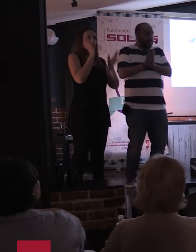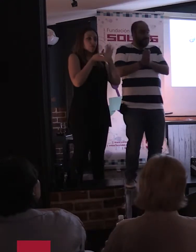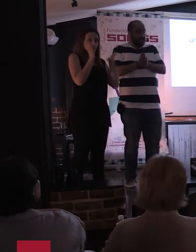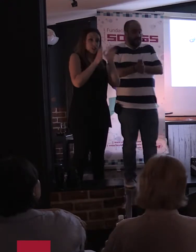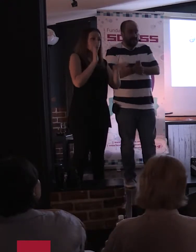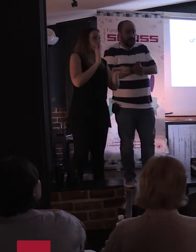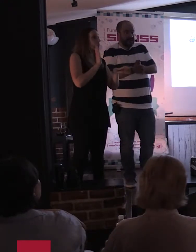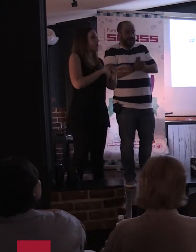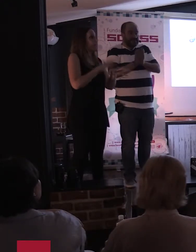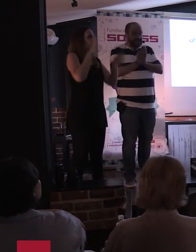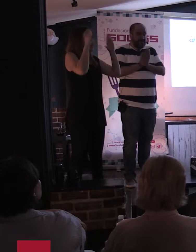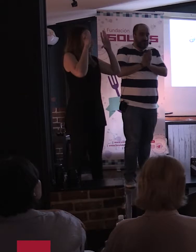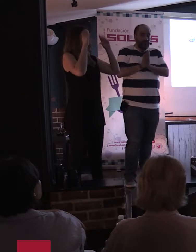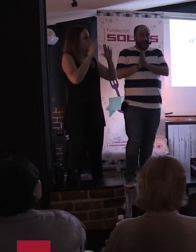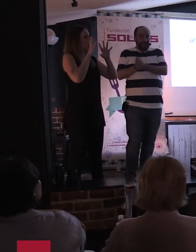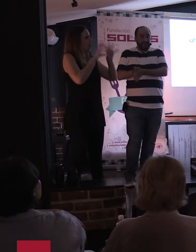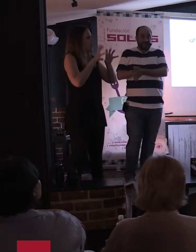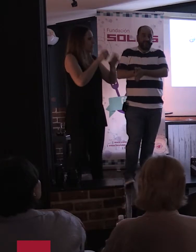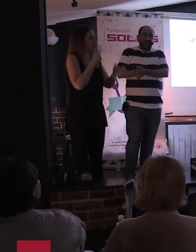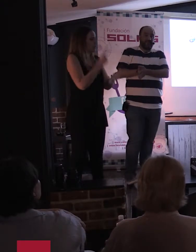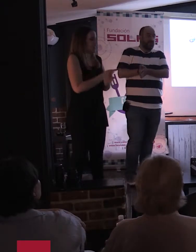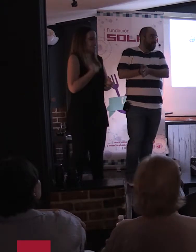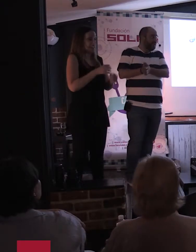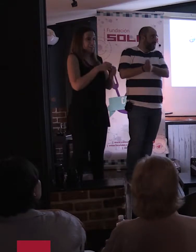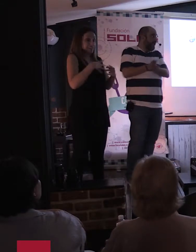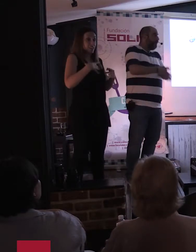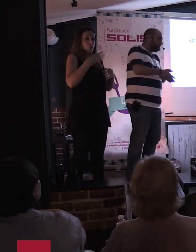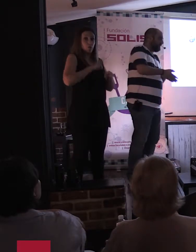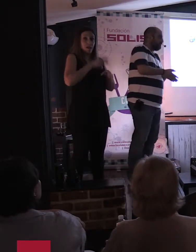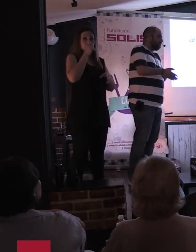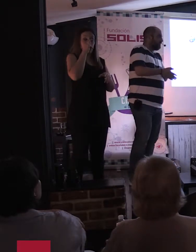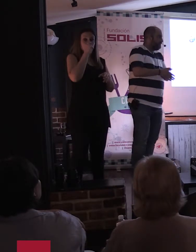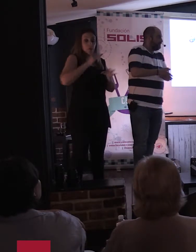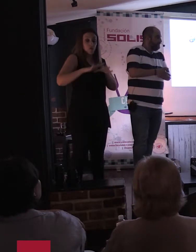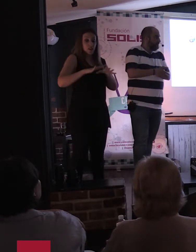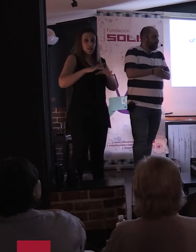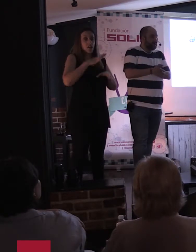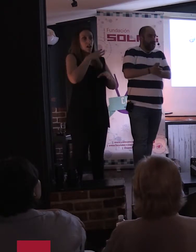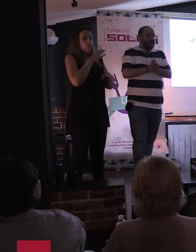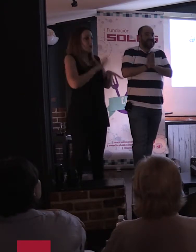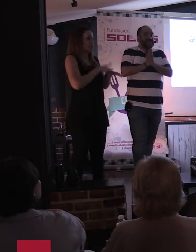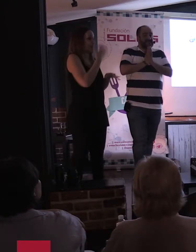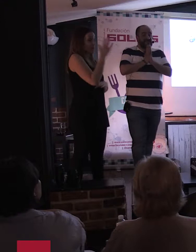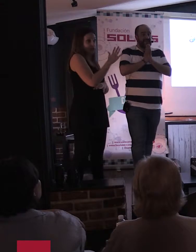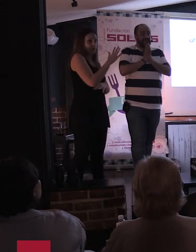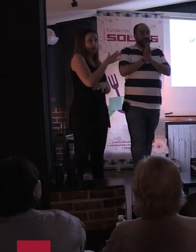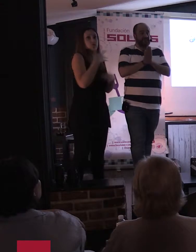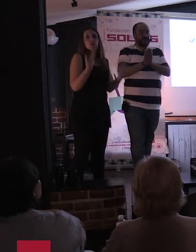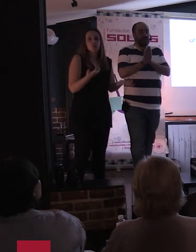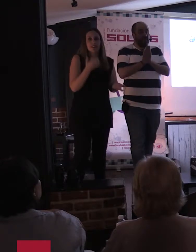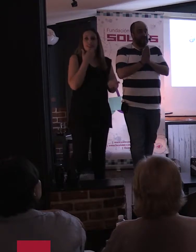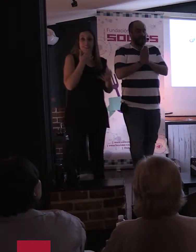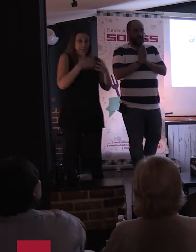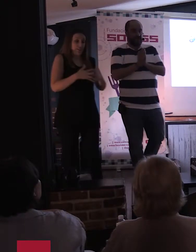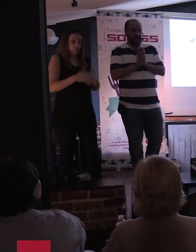vuelva a aprender que ese estímulo que antes era para mover un pie, ahora es para mover una mano. O sea, si el